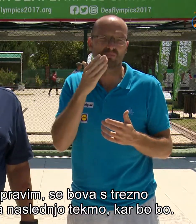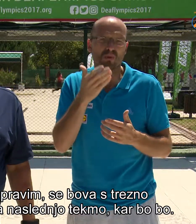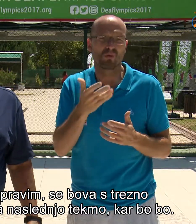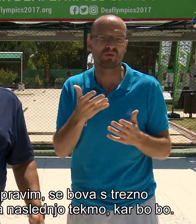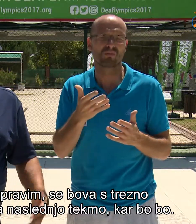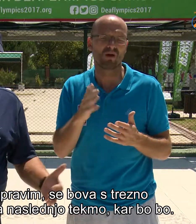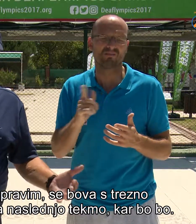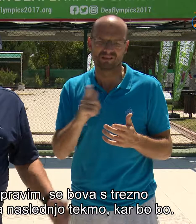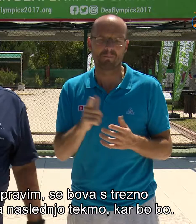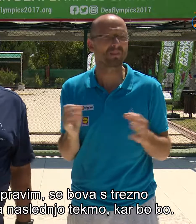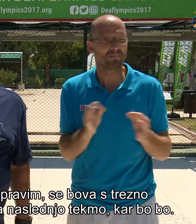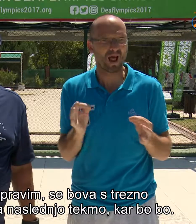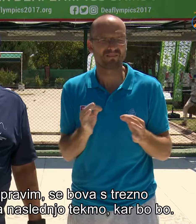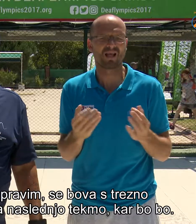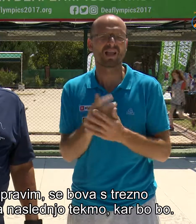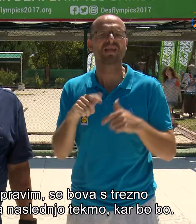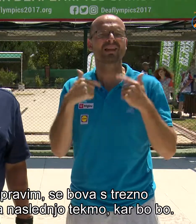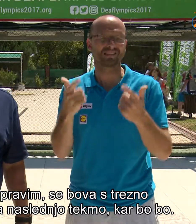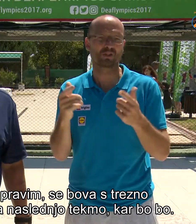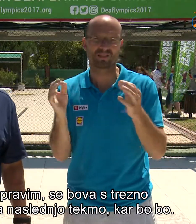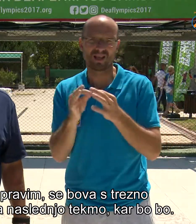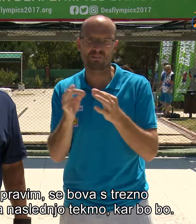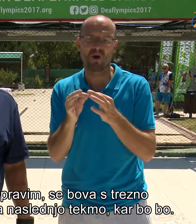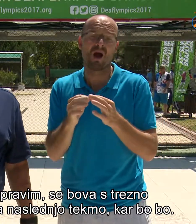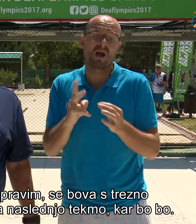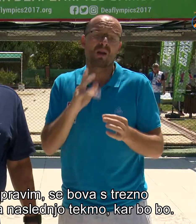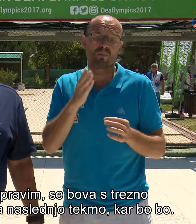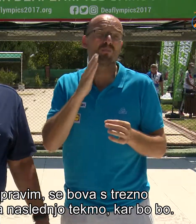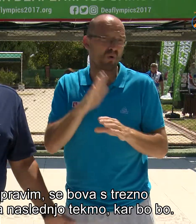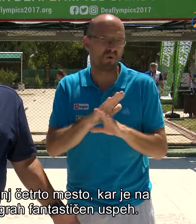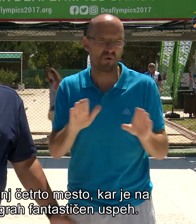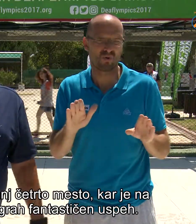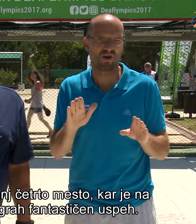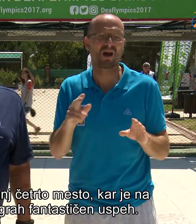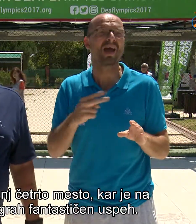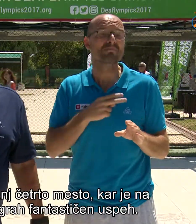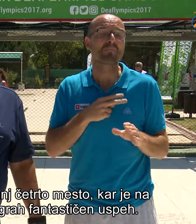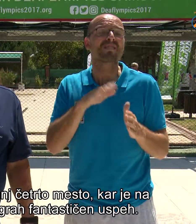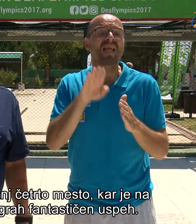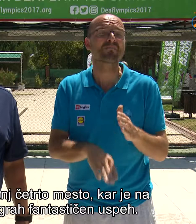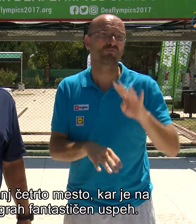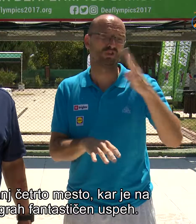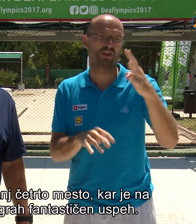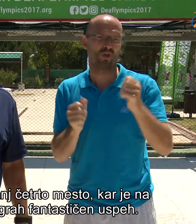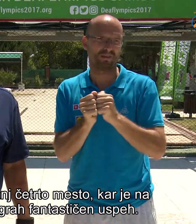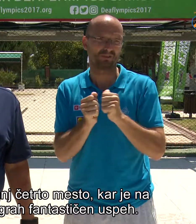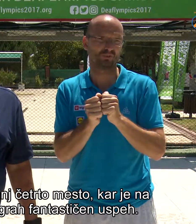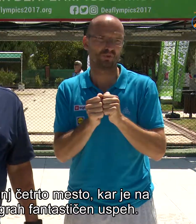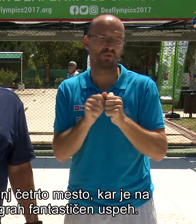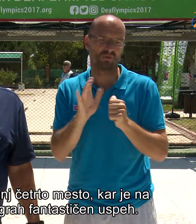bova se pripravila na naslednjo tekmo, kar bo. Imamo najmanj 4. mesto, kar je na olimpijskih igrah, bi